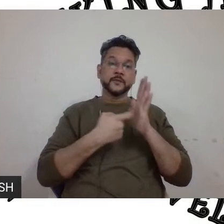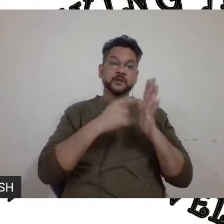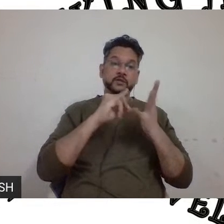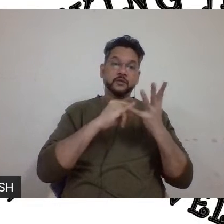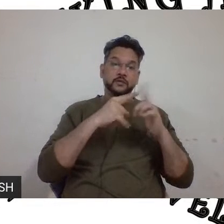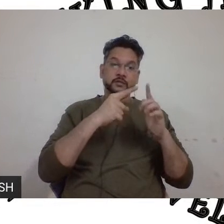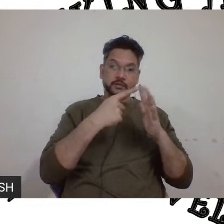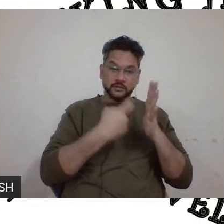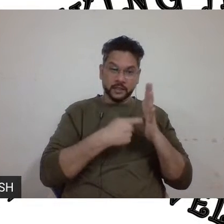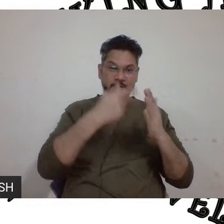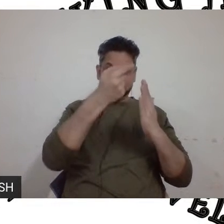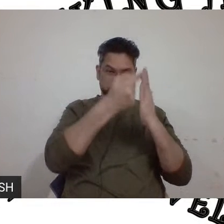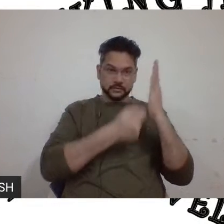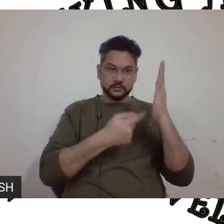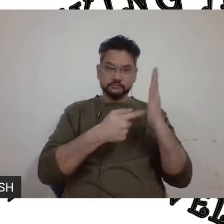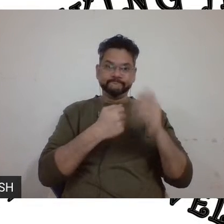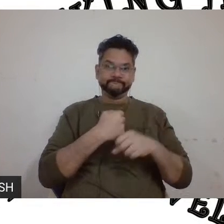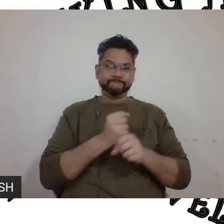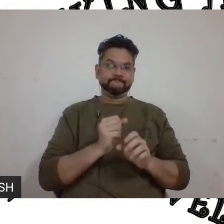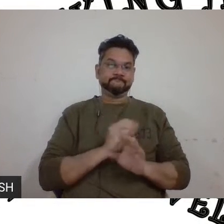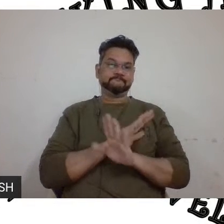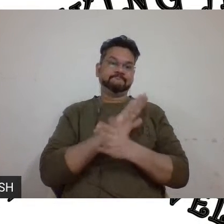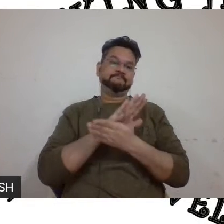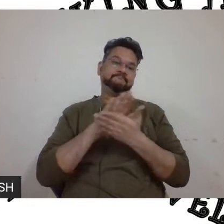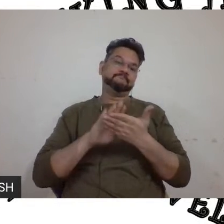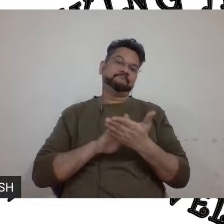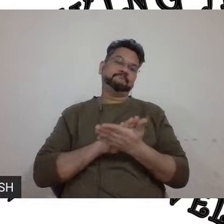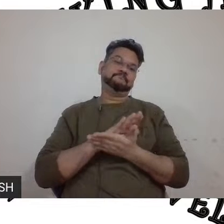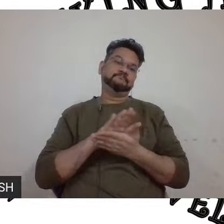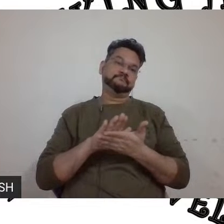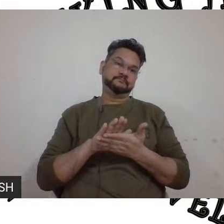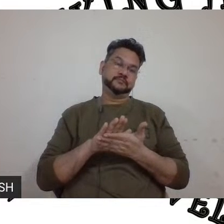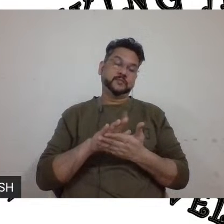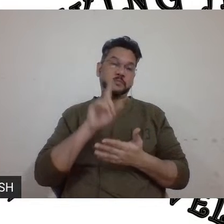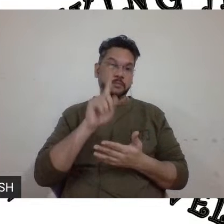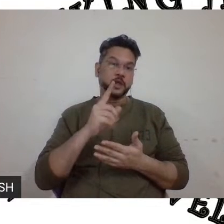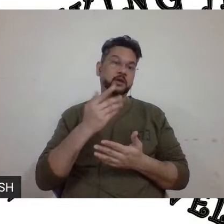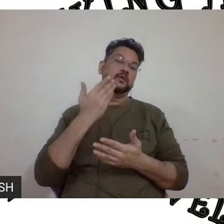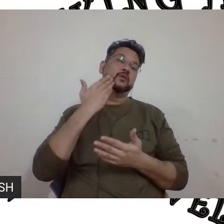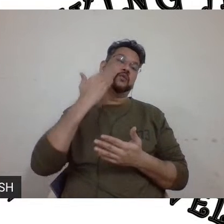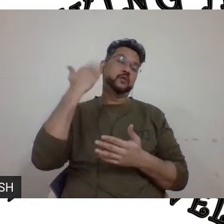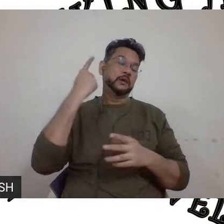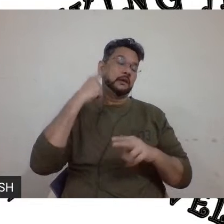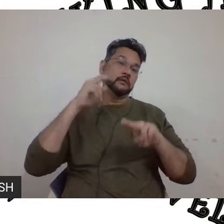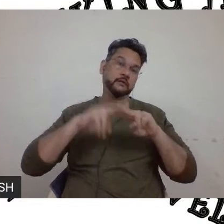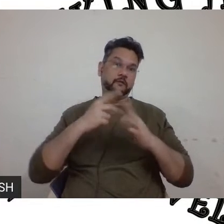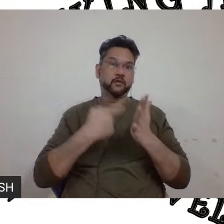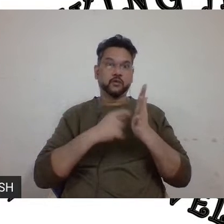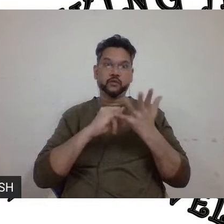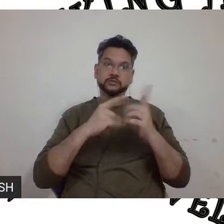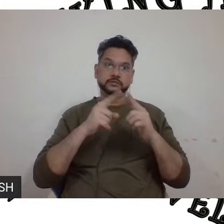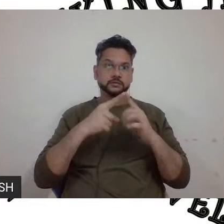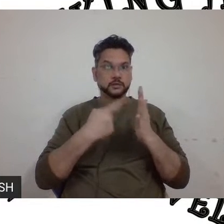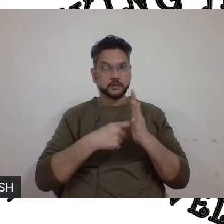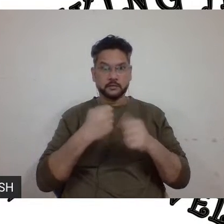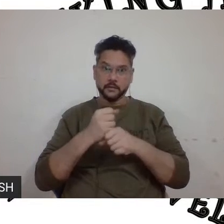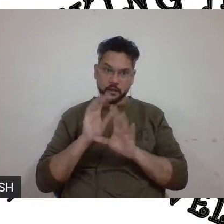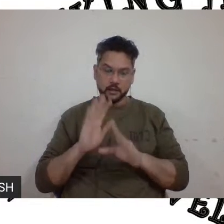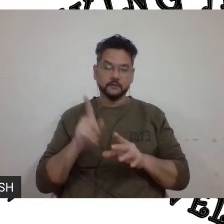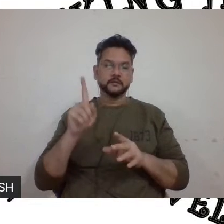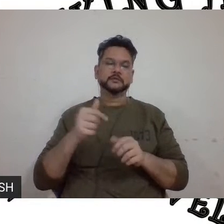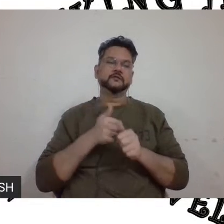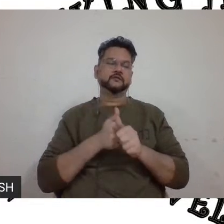नहीं, और वो रोस्टर बना जो बने भी थे वो फॉलो नहीं हुए। तो ये सबसे ज़रूरी है कि जो भी